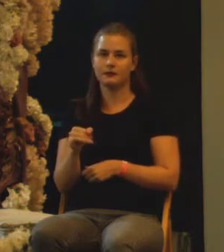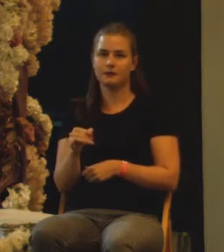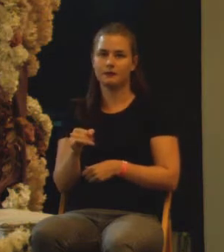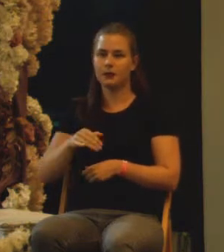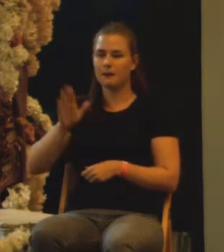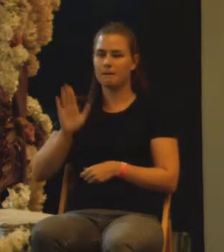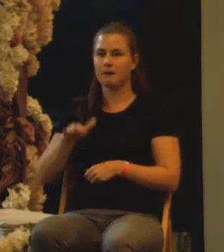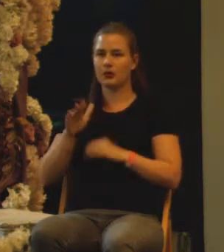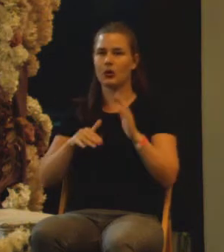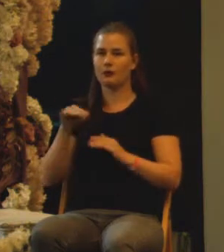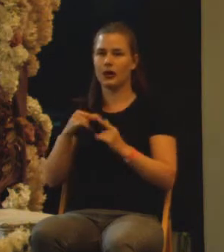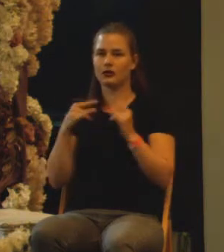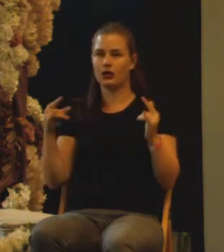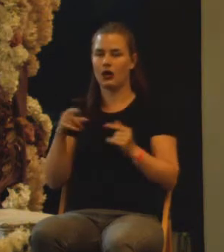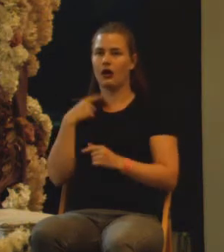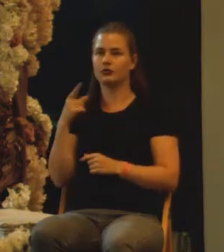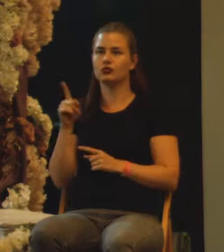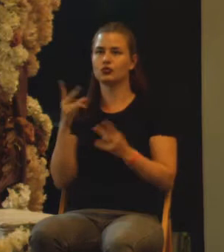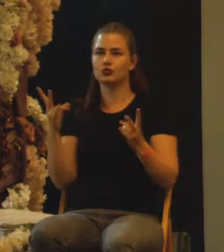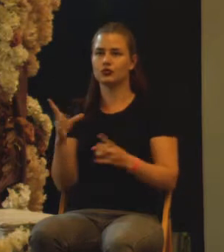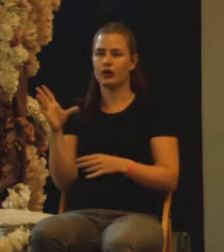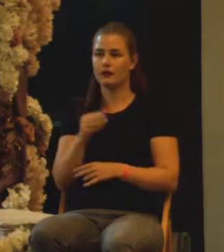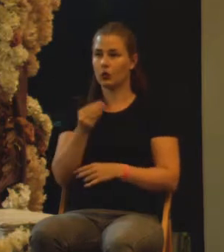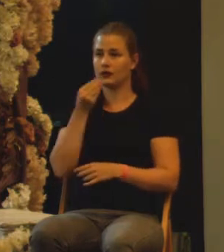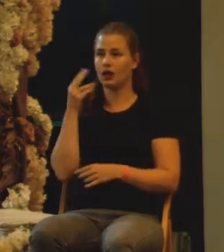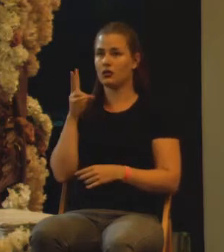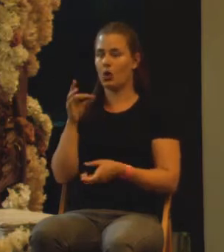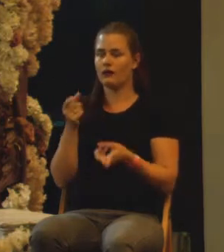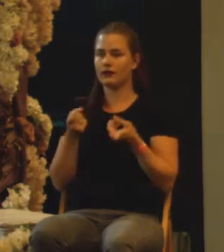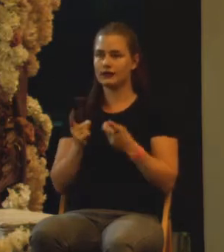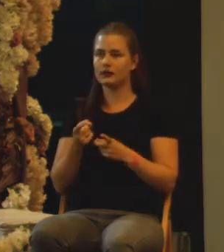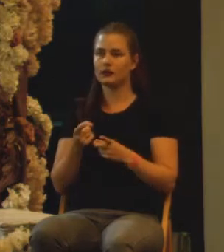рукой по столу, и говорить, что надо все поесть. Но на самом деле